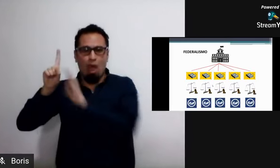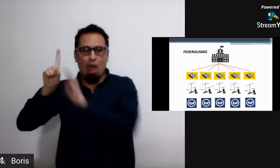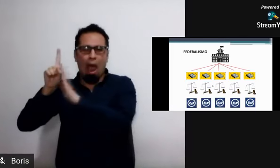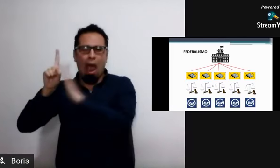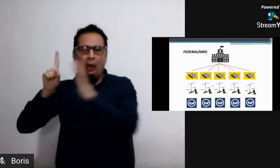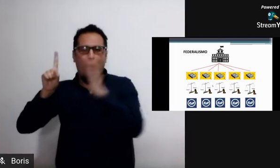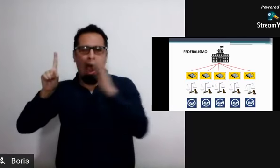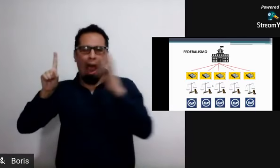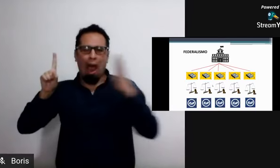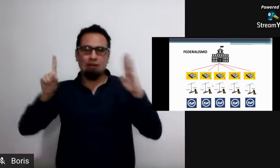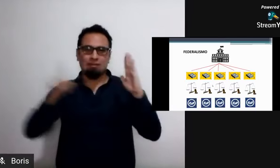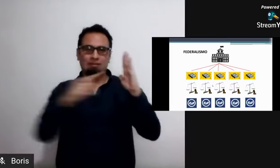año